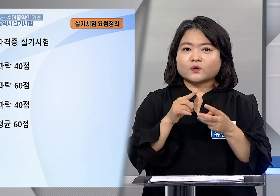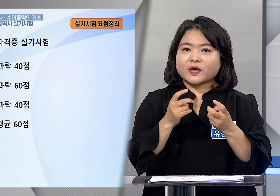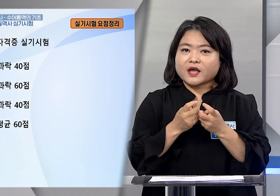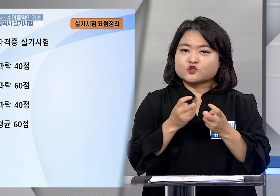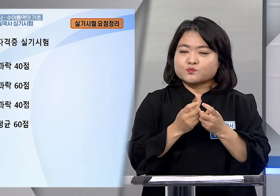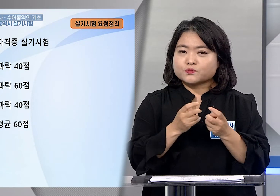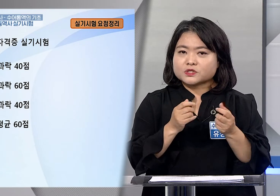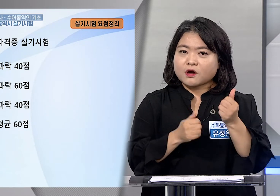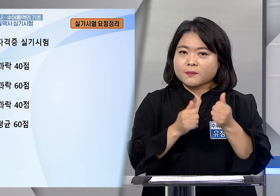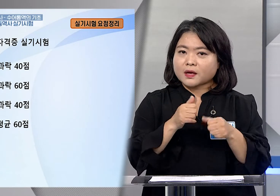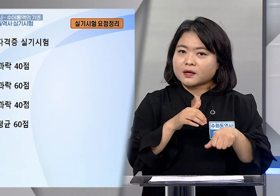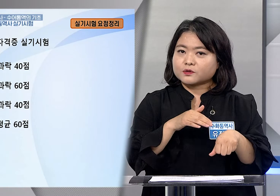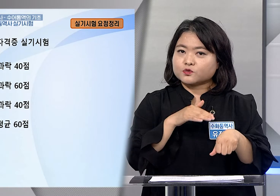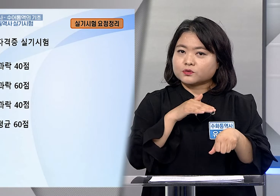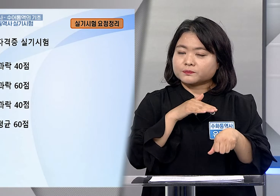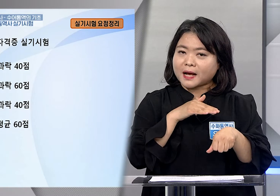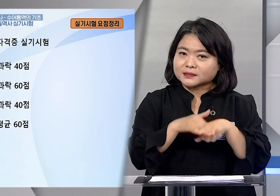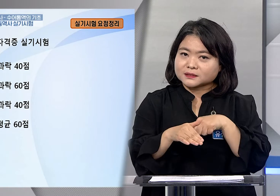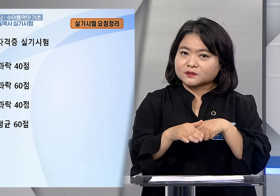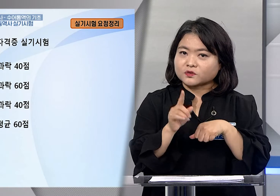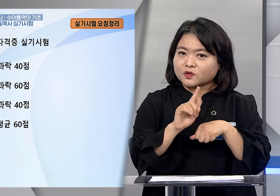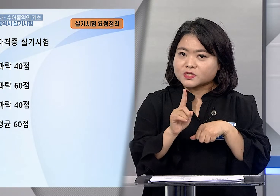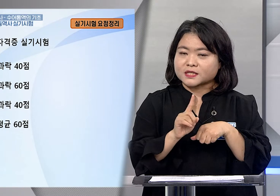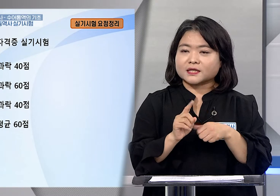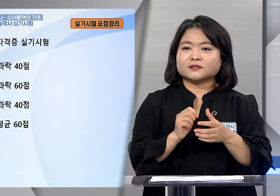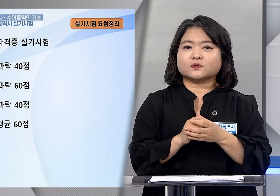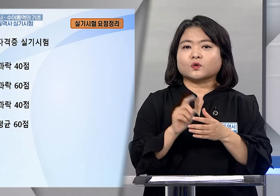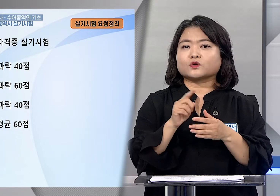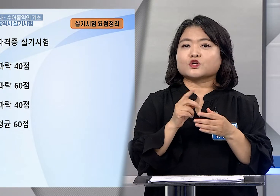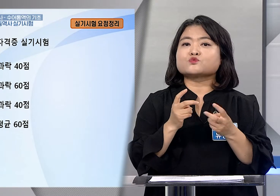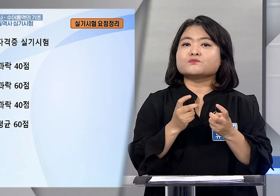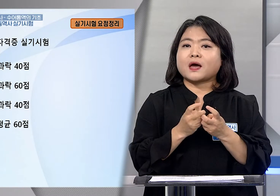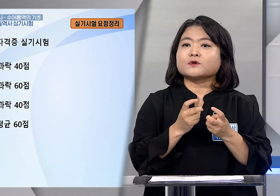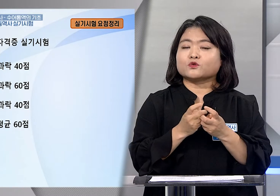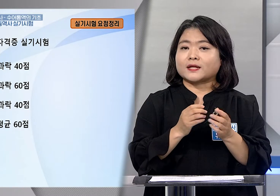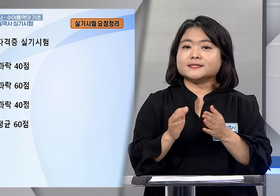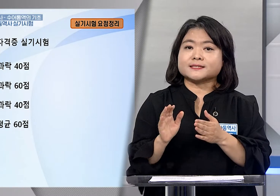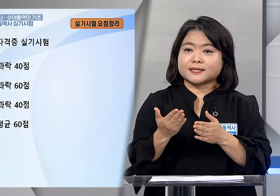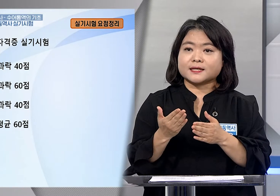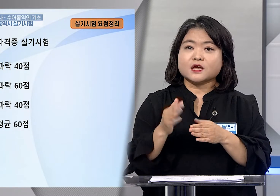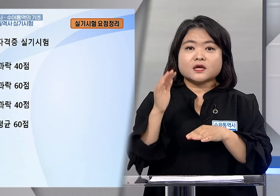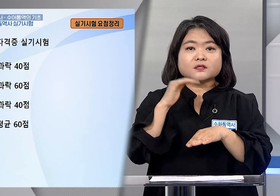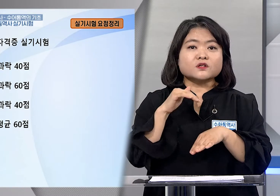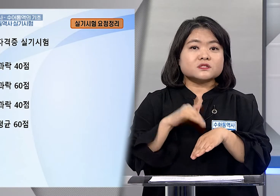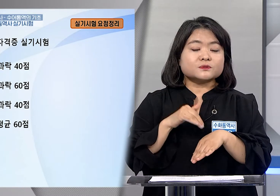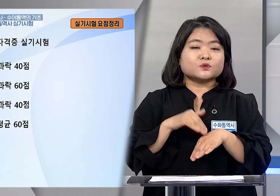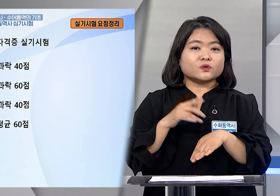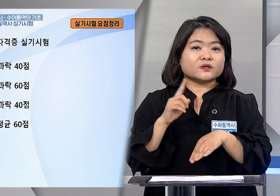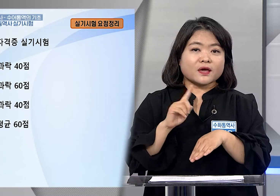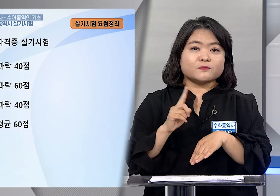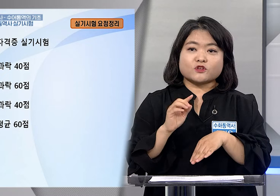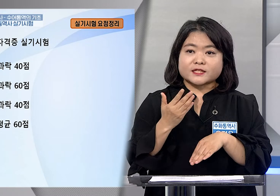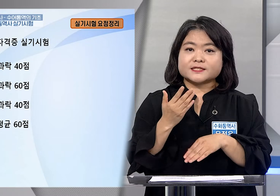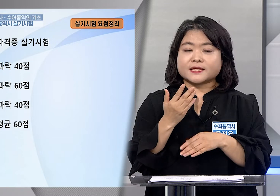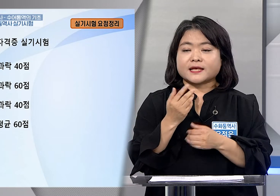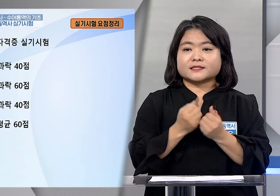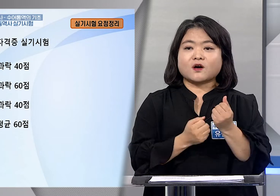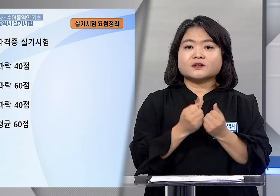어떻게 시험의 방식은 어떤지 그리고 어떻게 준비하면 되는지 연습은 또 어떻게 하면 되는지에 대해서